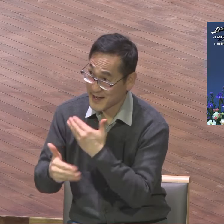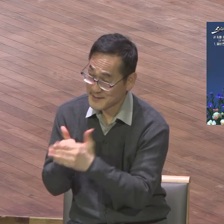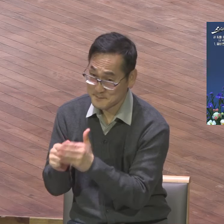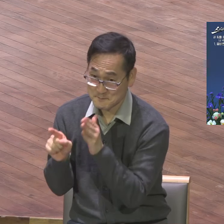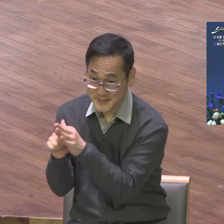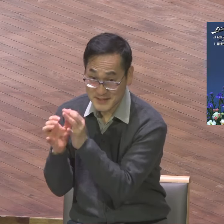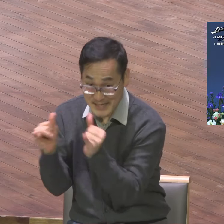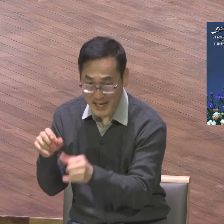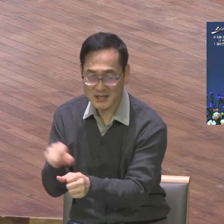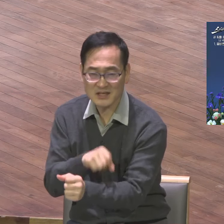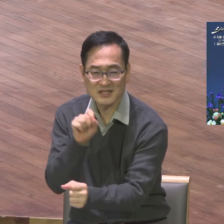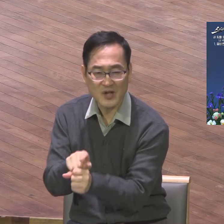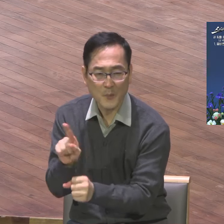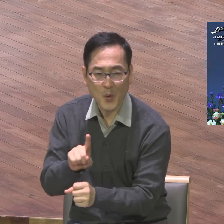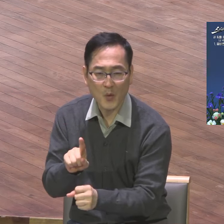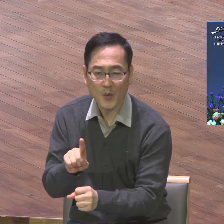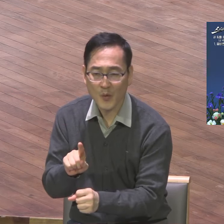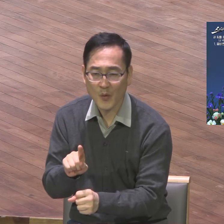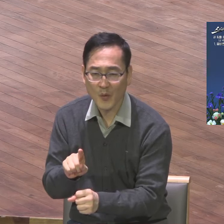믿는 자의 특징이 뭐냐고요?